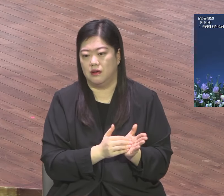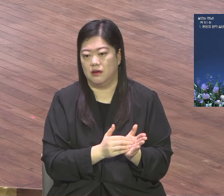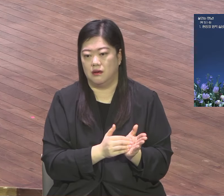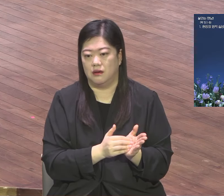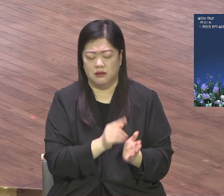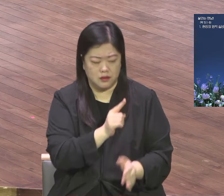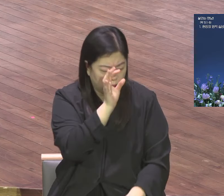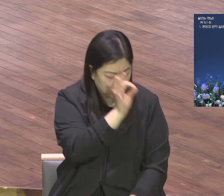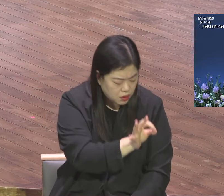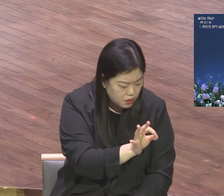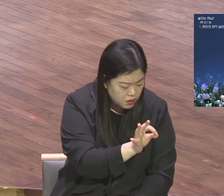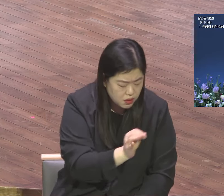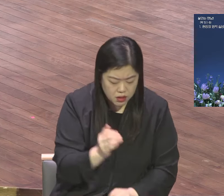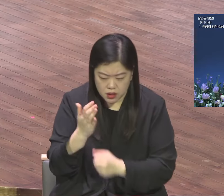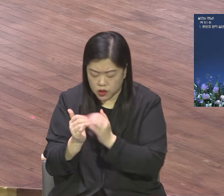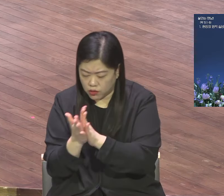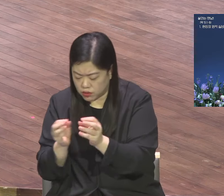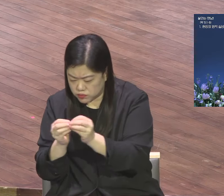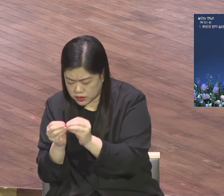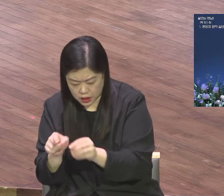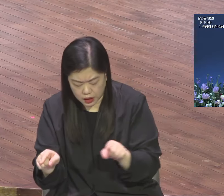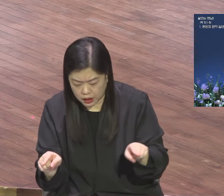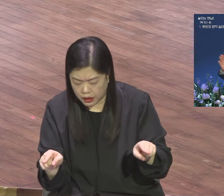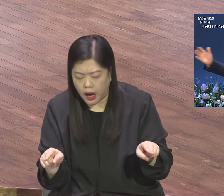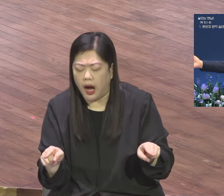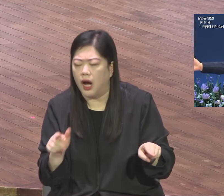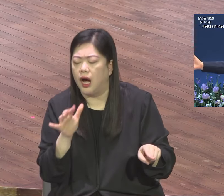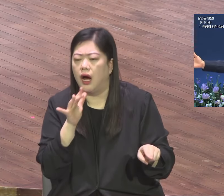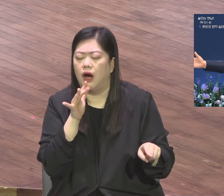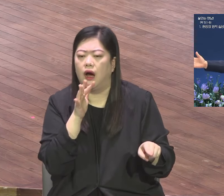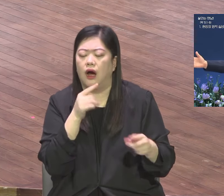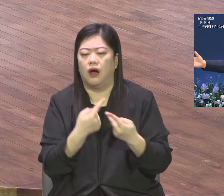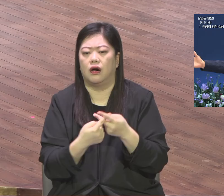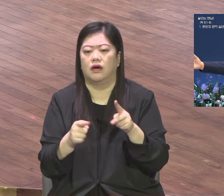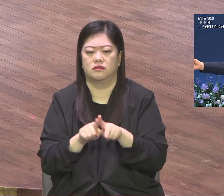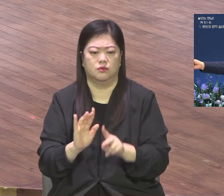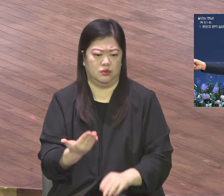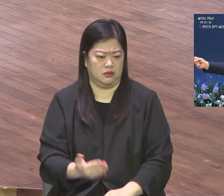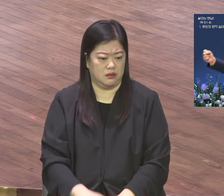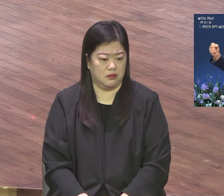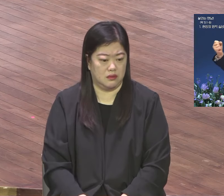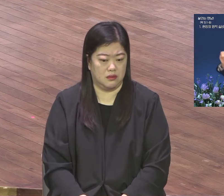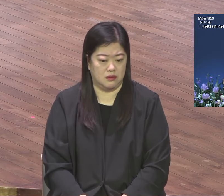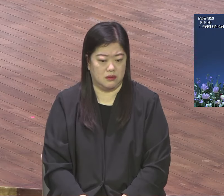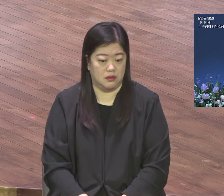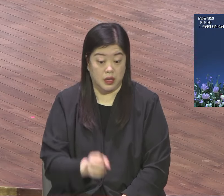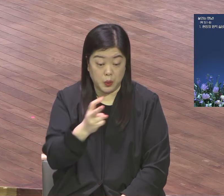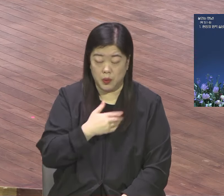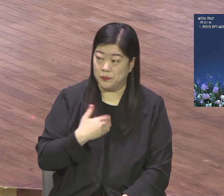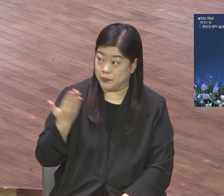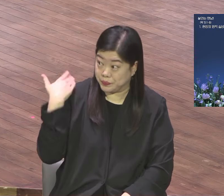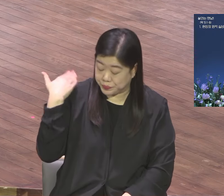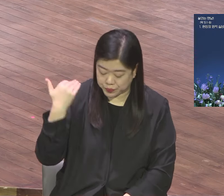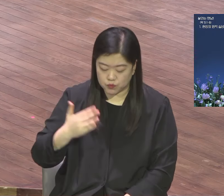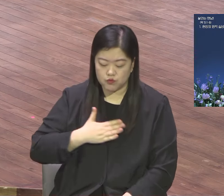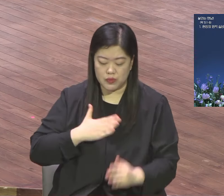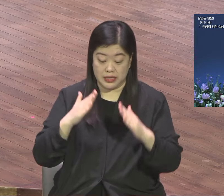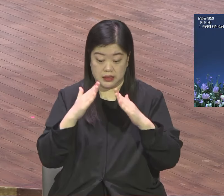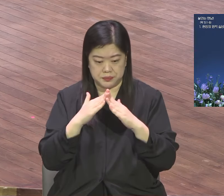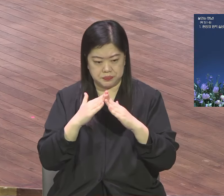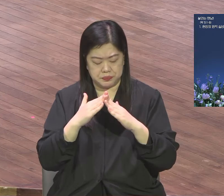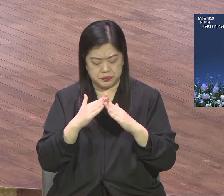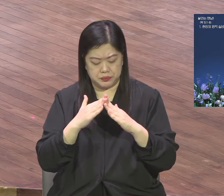제가 어릴 때입니다. 우리 동네 우리 집에 집 건너 몇 평 건너에 그 귀신 들린 무당이 있었어요. 그